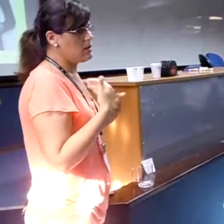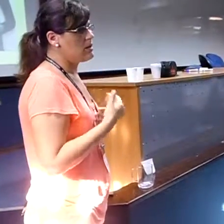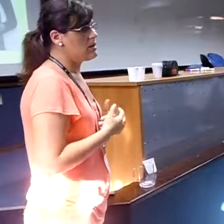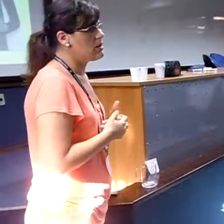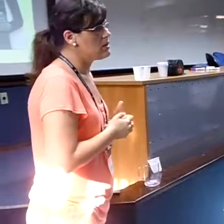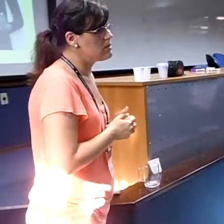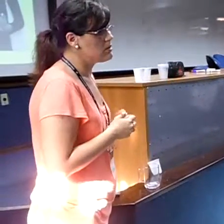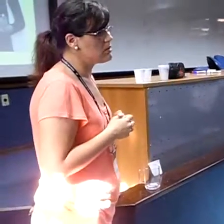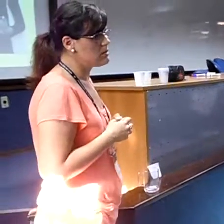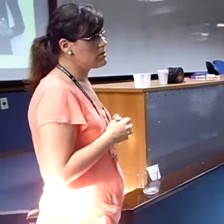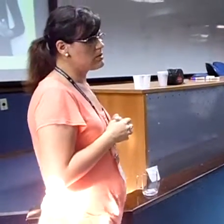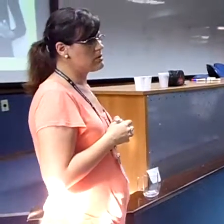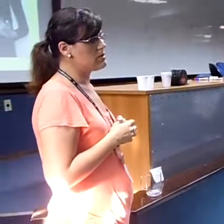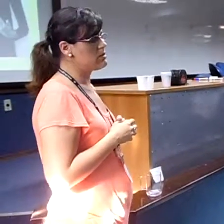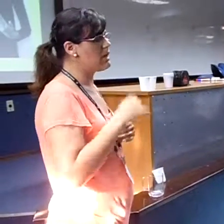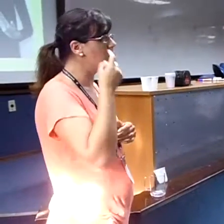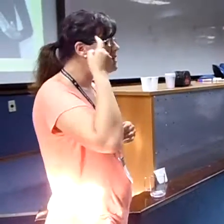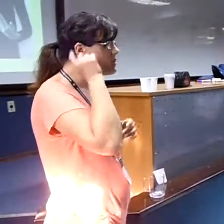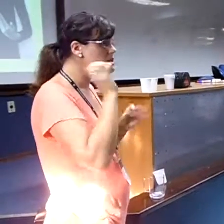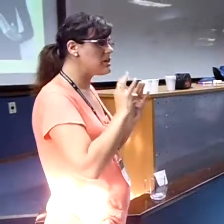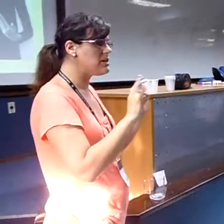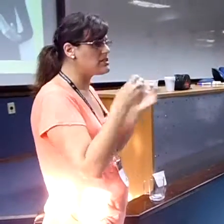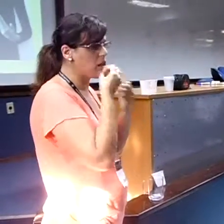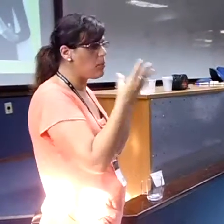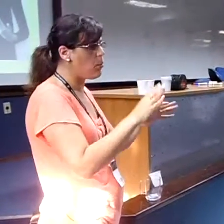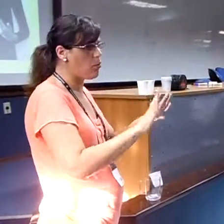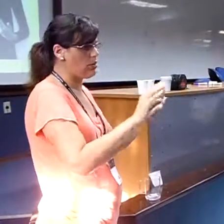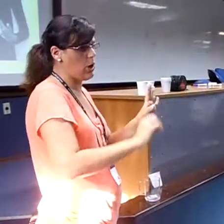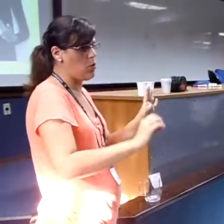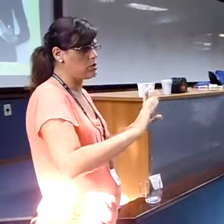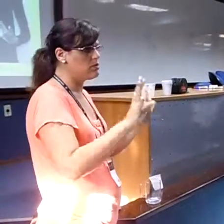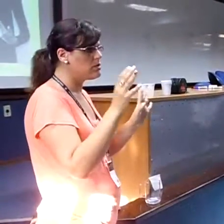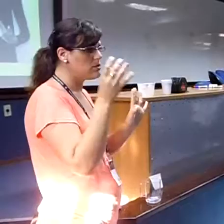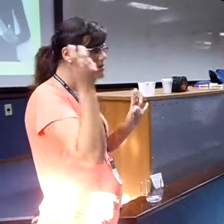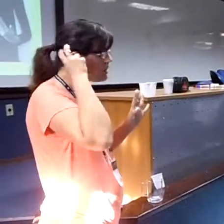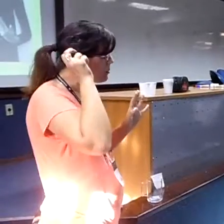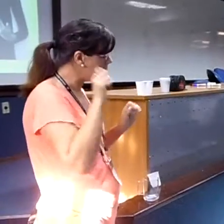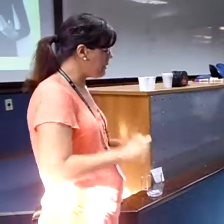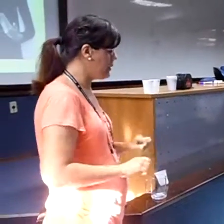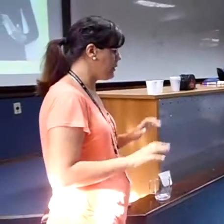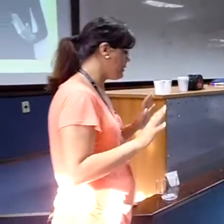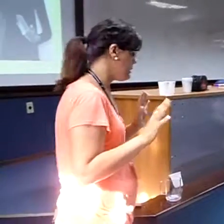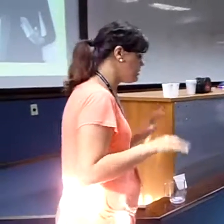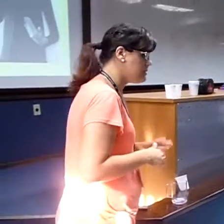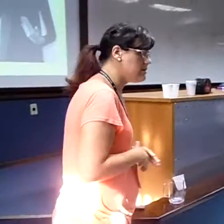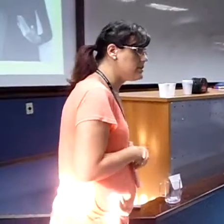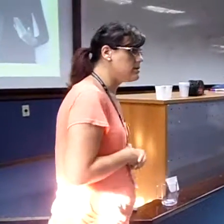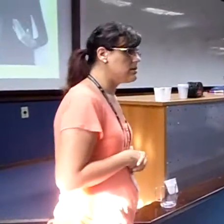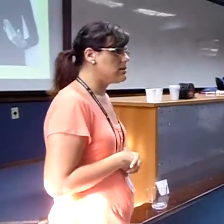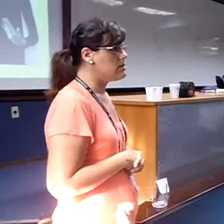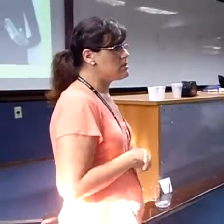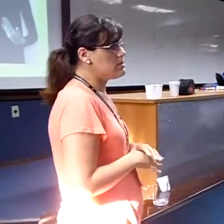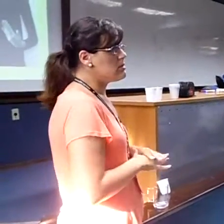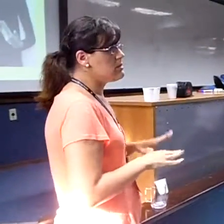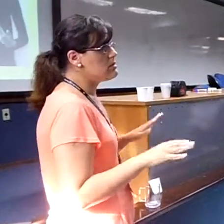poder tirar o implante coclear. O aparelho, tudo bem, não é tão invasivo, mas o implante é